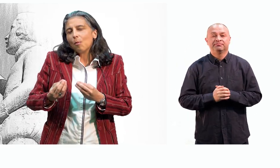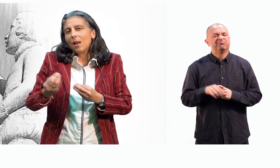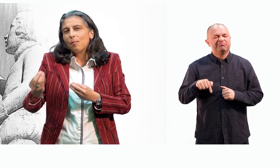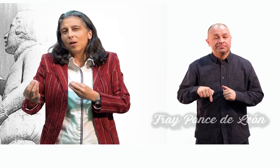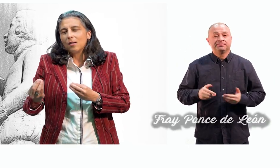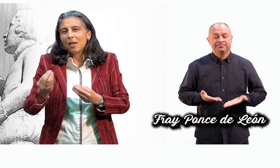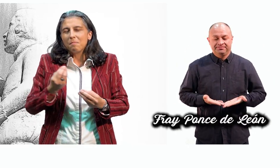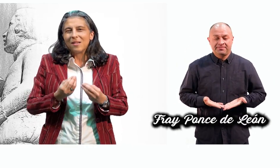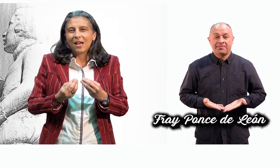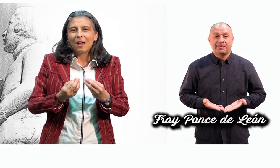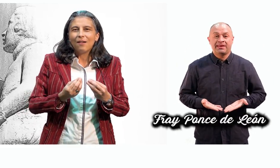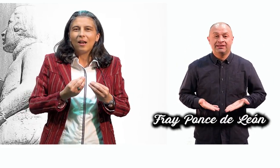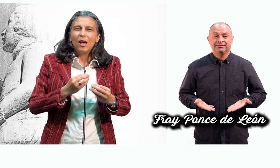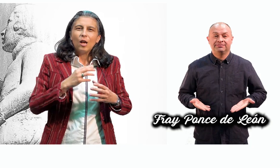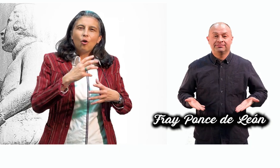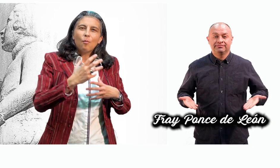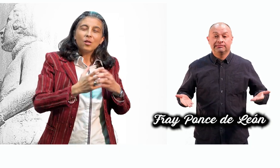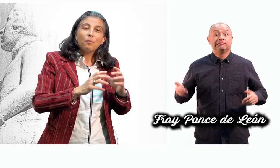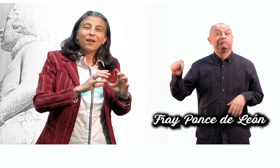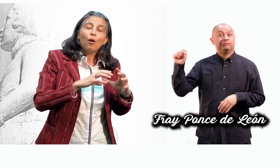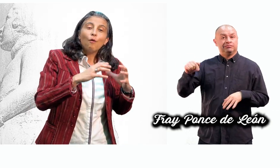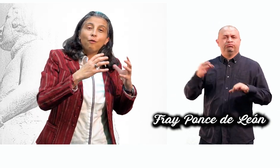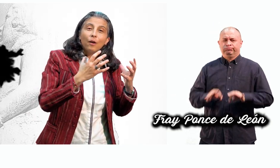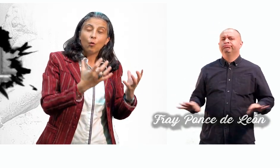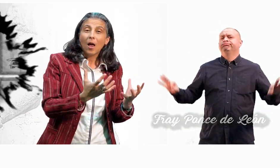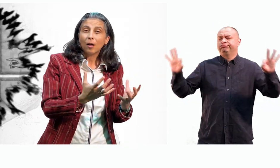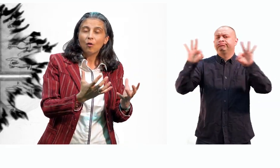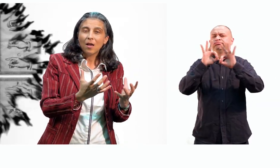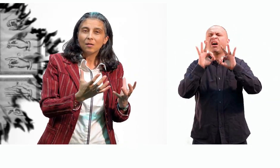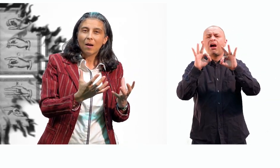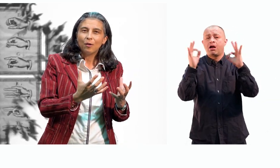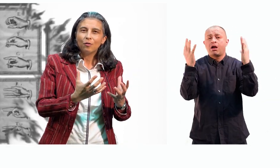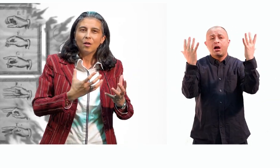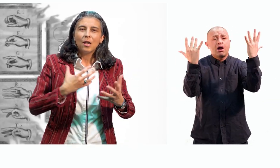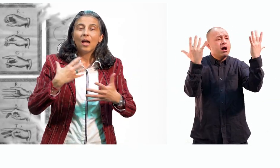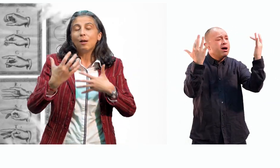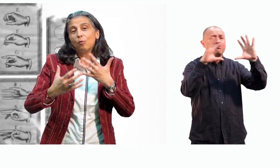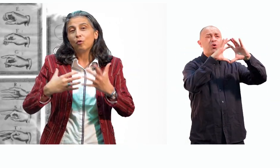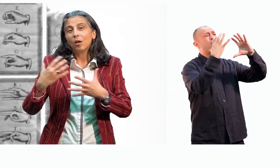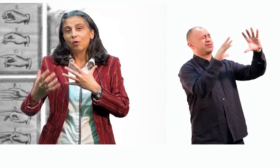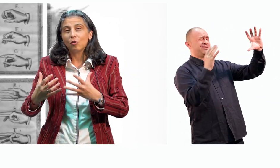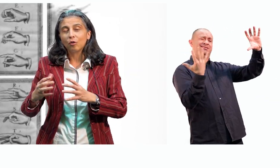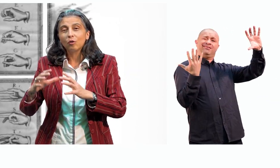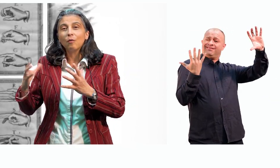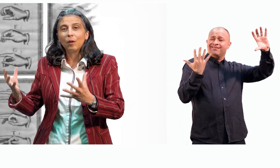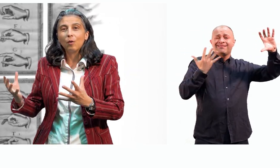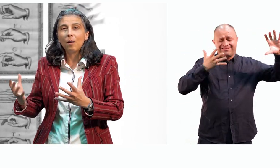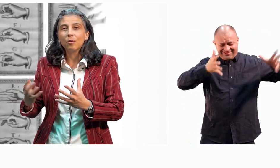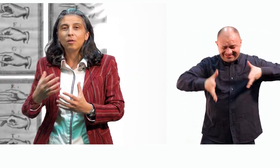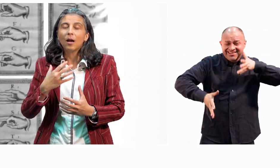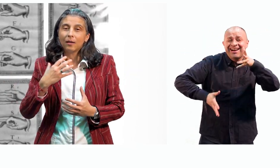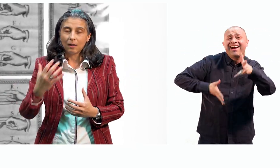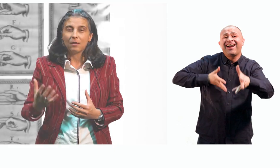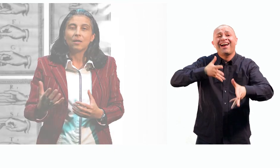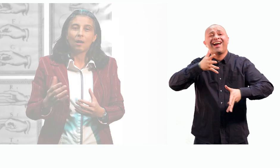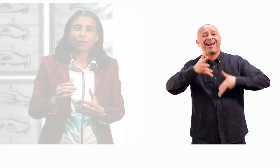toma la molestia de empezar a ver cómo se puede configurar con las manos el mundo que nosotros configuramos a través del habla.